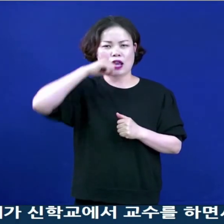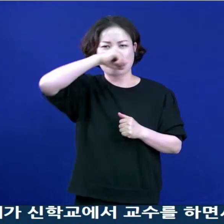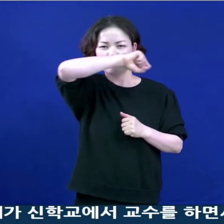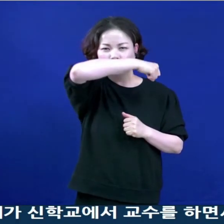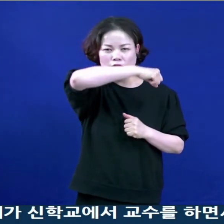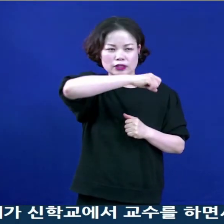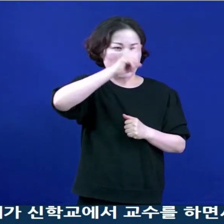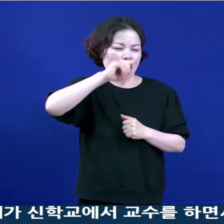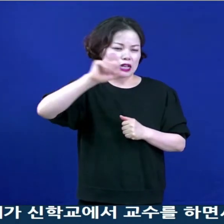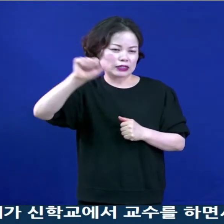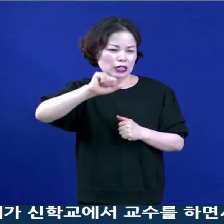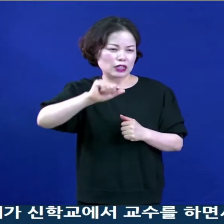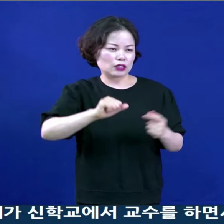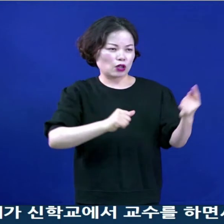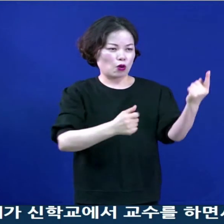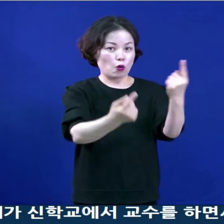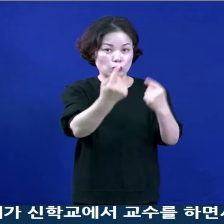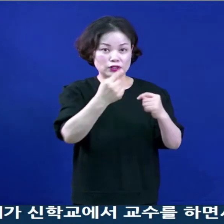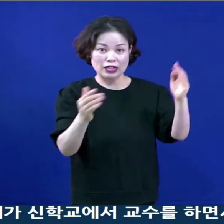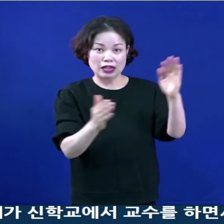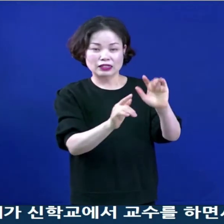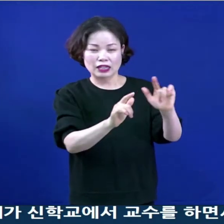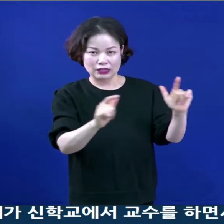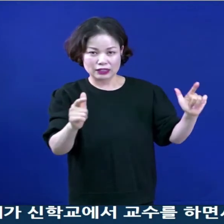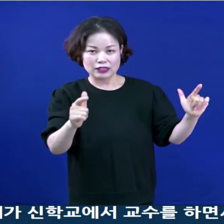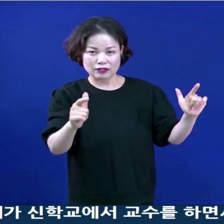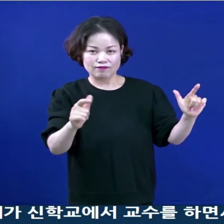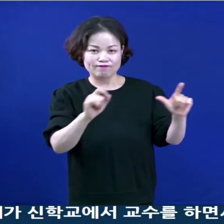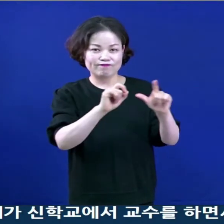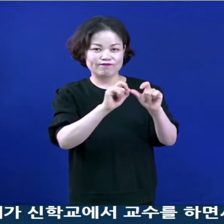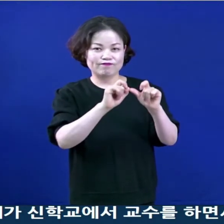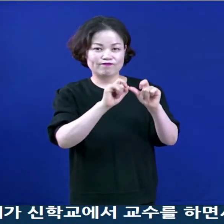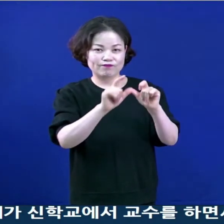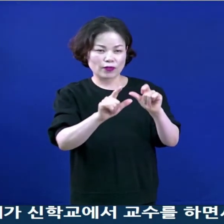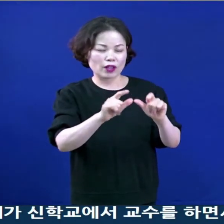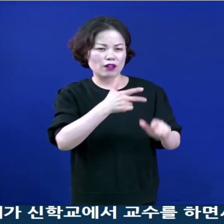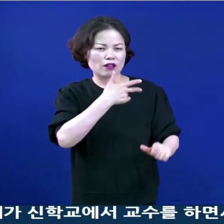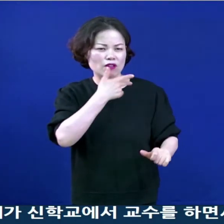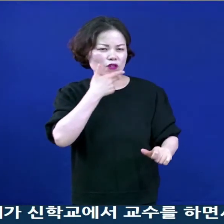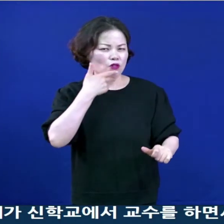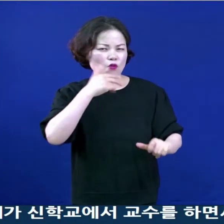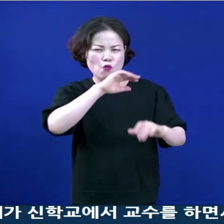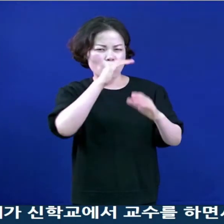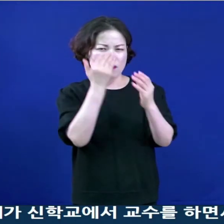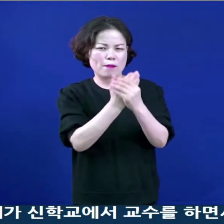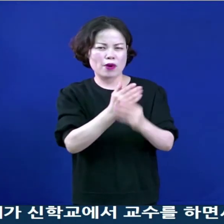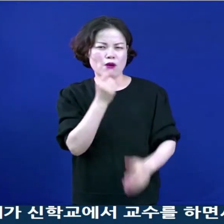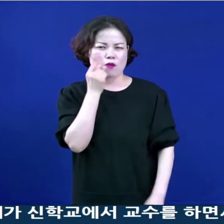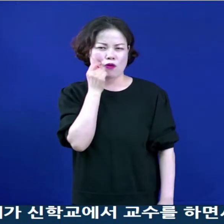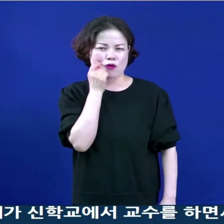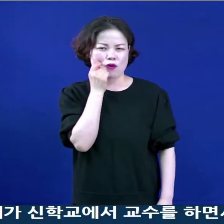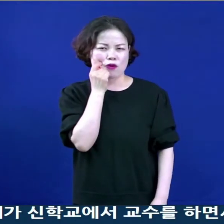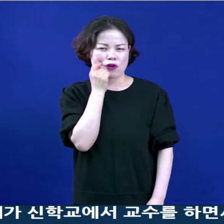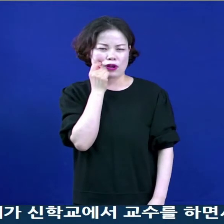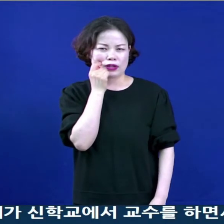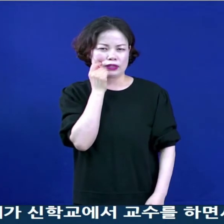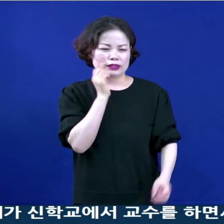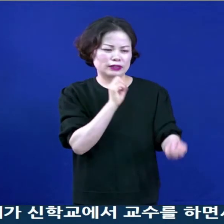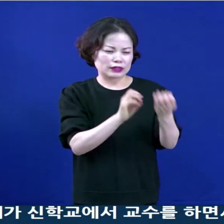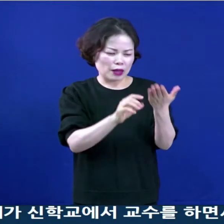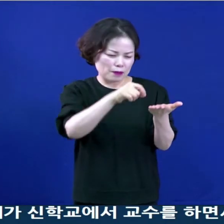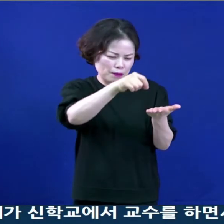아프리카나 아시아에서 온 학생들이 전부였기 때문에 영어들이 다 완벽하지 않았습니다. 그래서 답안지 읽는